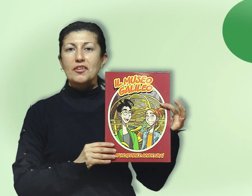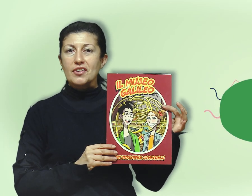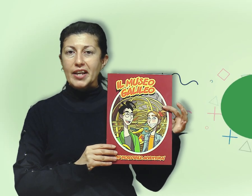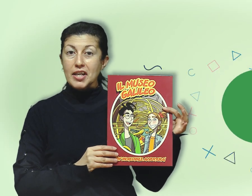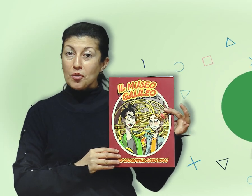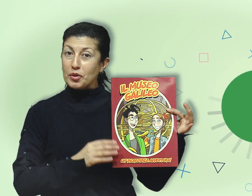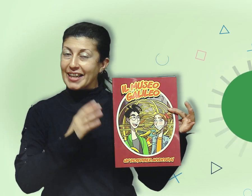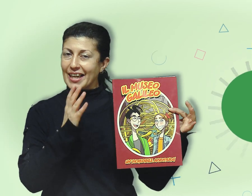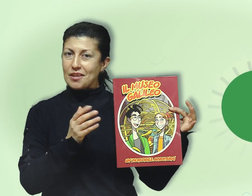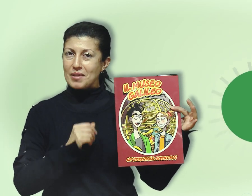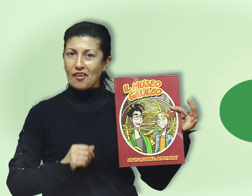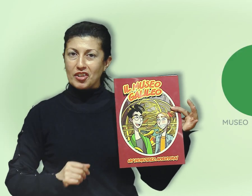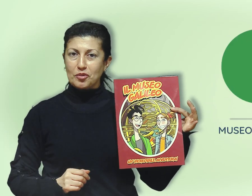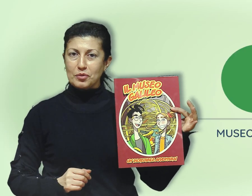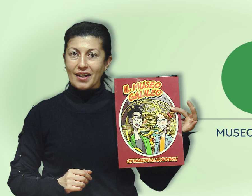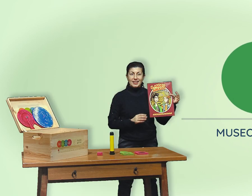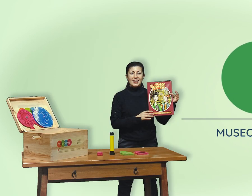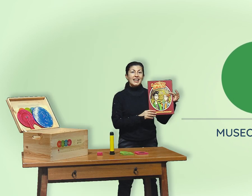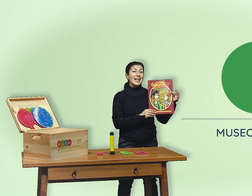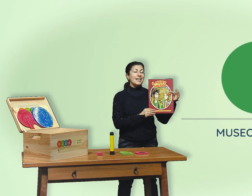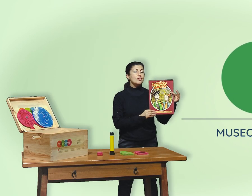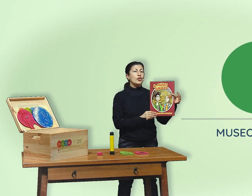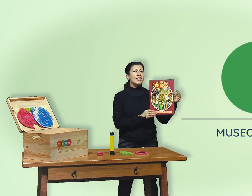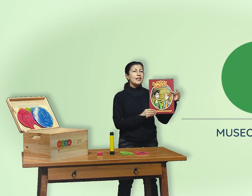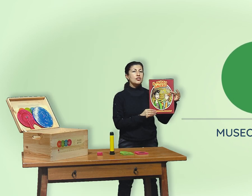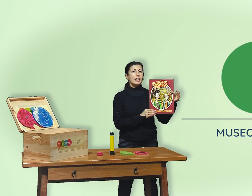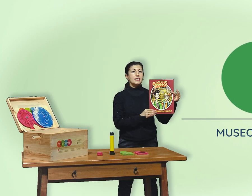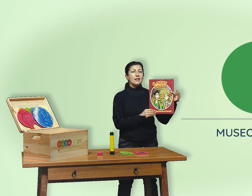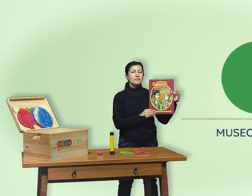potremo rivivere un'incredibile avventura nella storia della scienza.